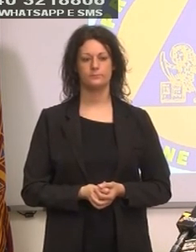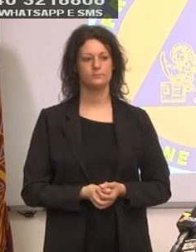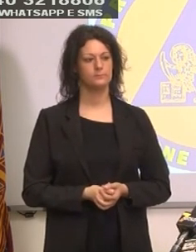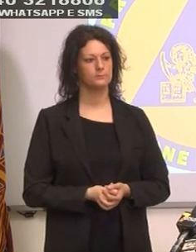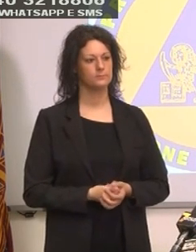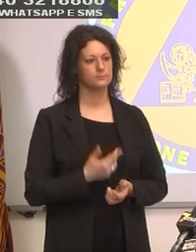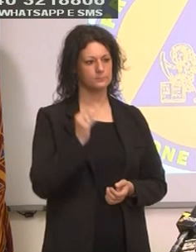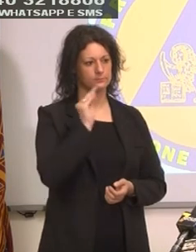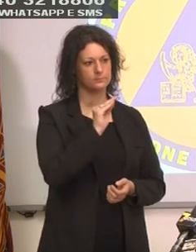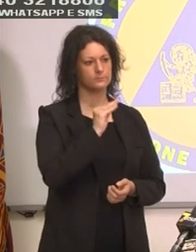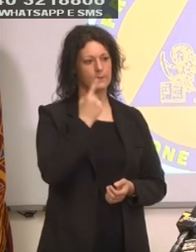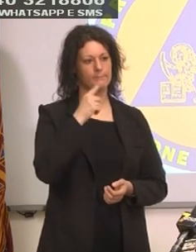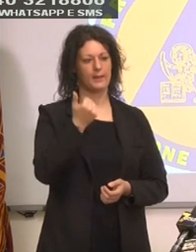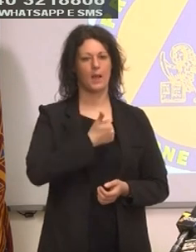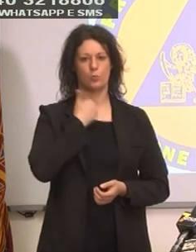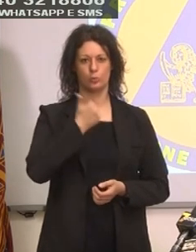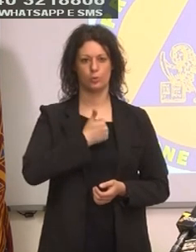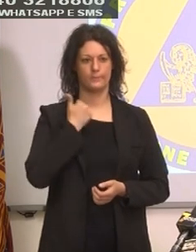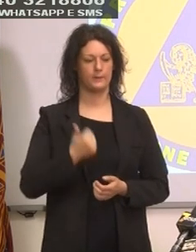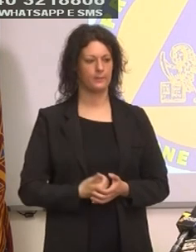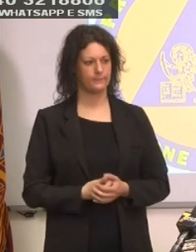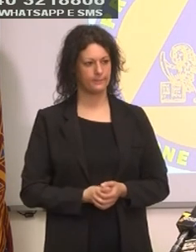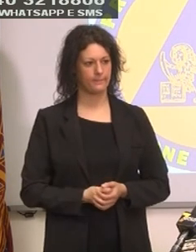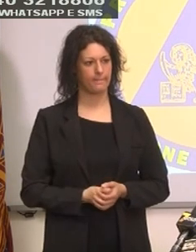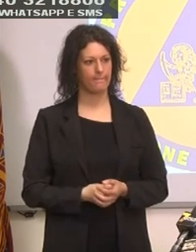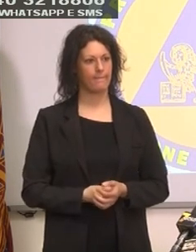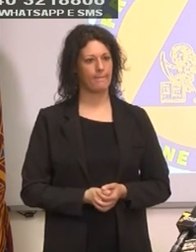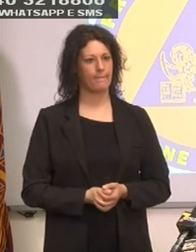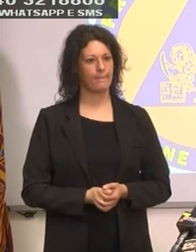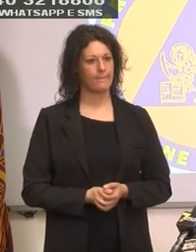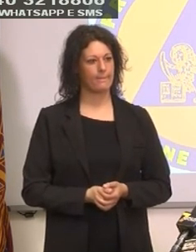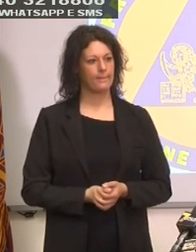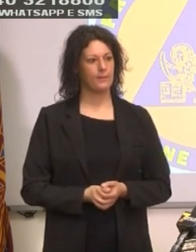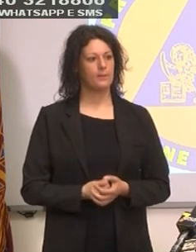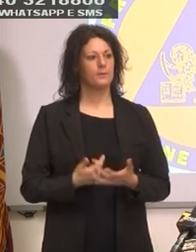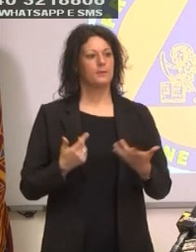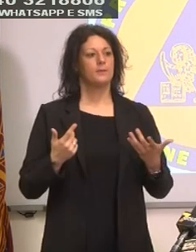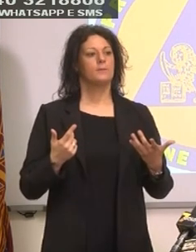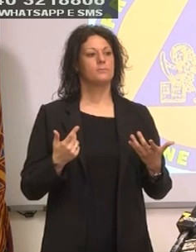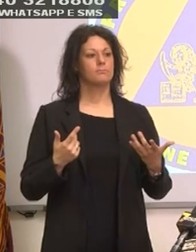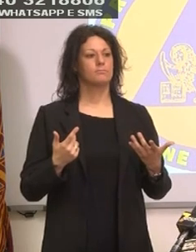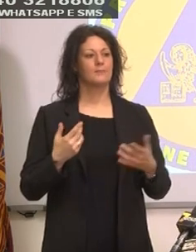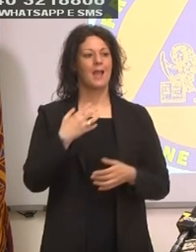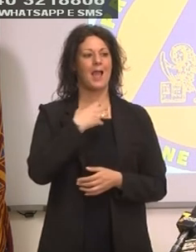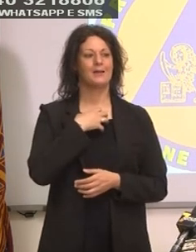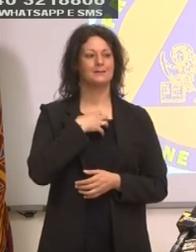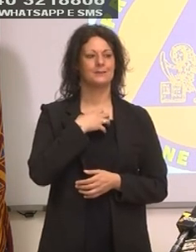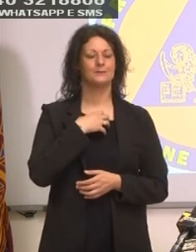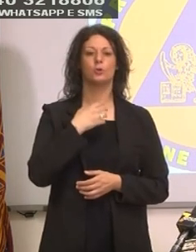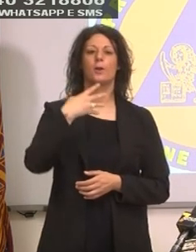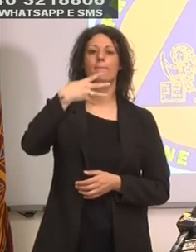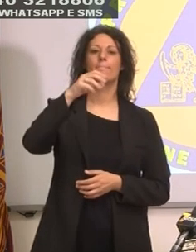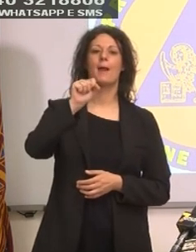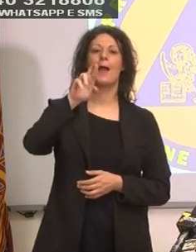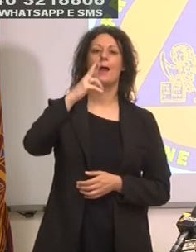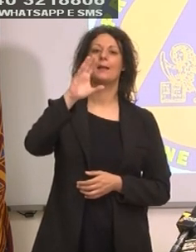Tornando sul discorso dell'autonomia, allora, un suo assessore, che si chiama Roberto Marcato,